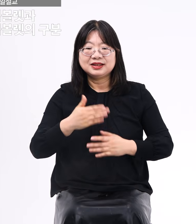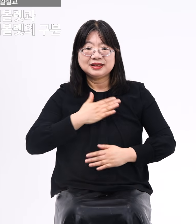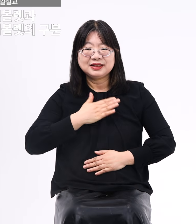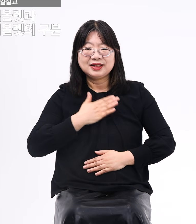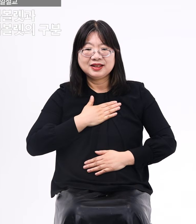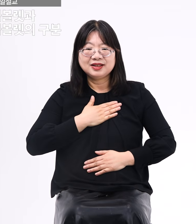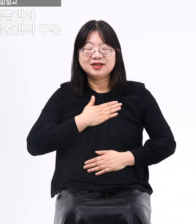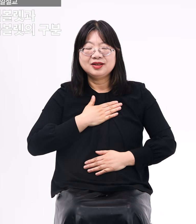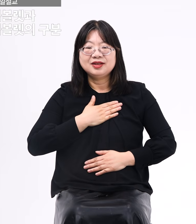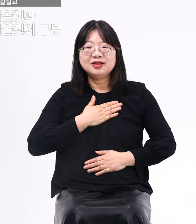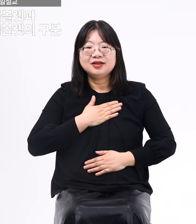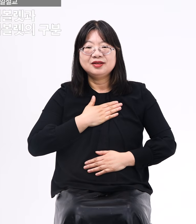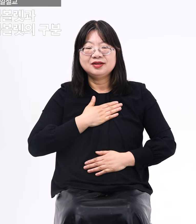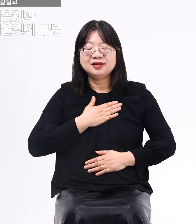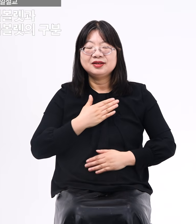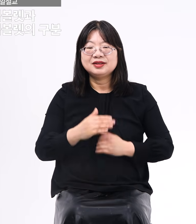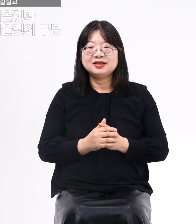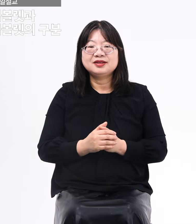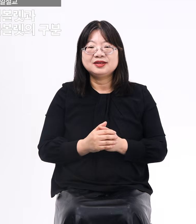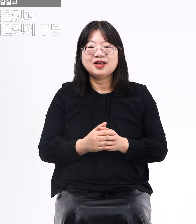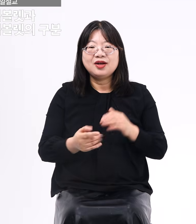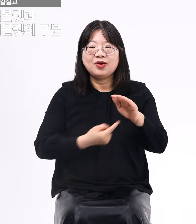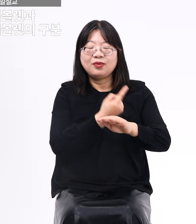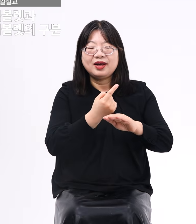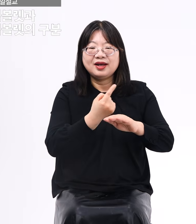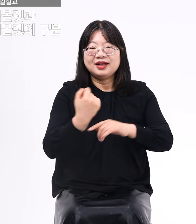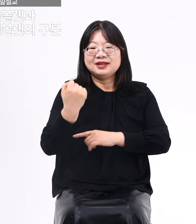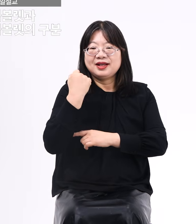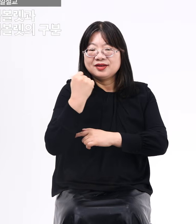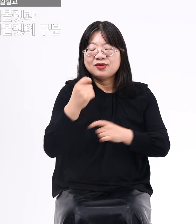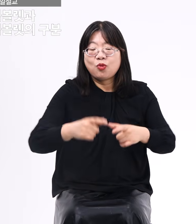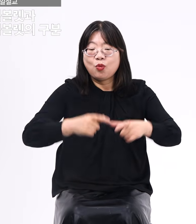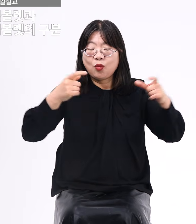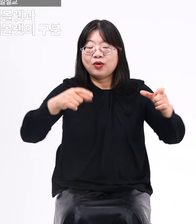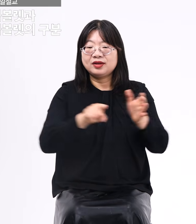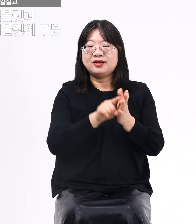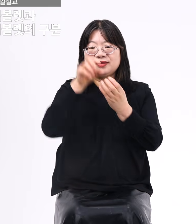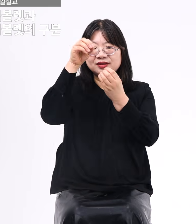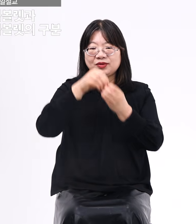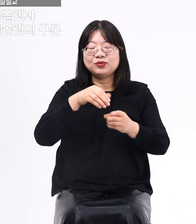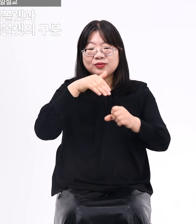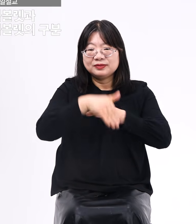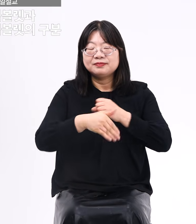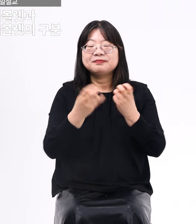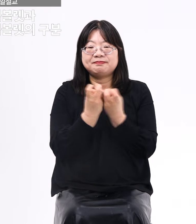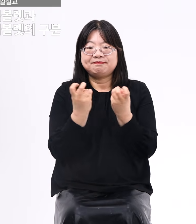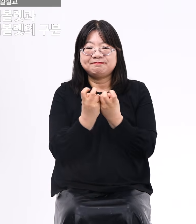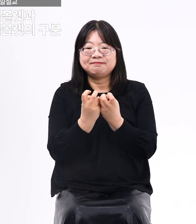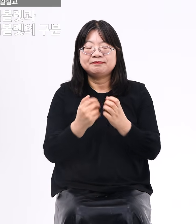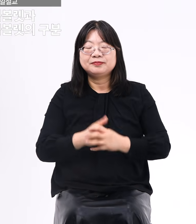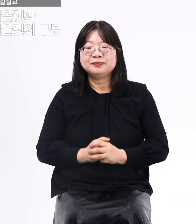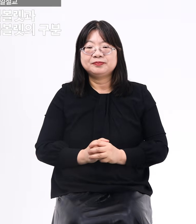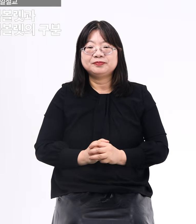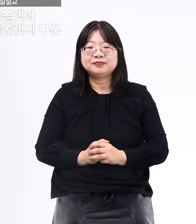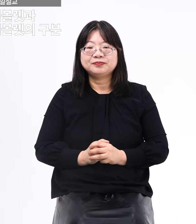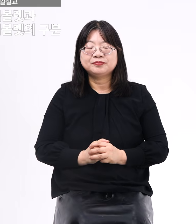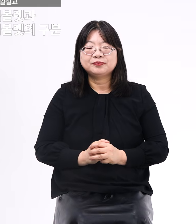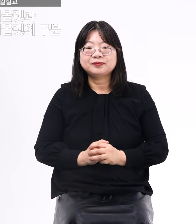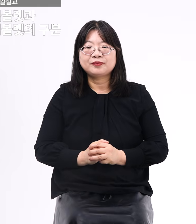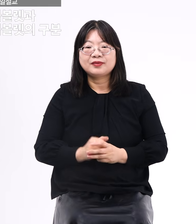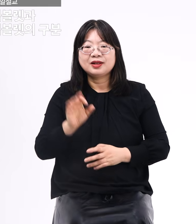자기의 외연을 확장시키기 위한 전통적인 방식입니다. 그러면